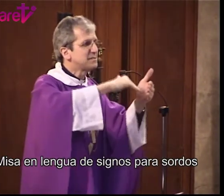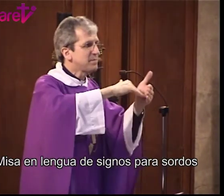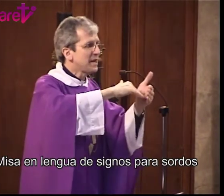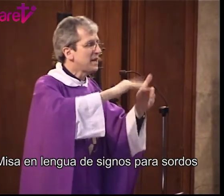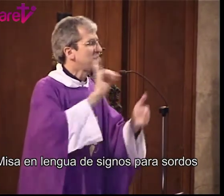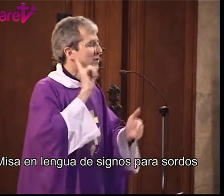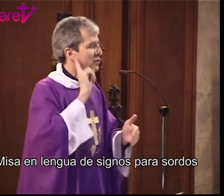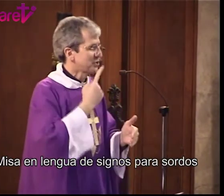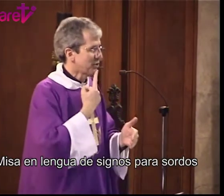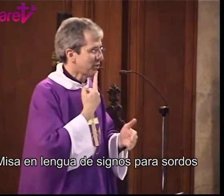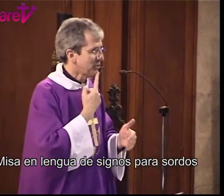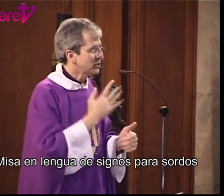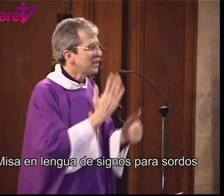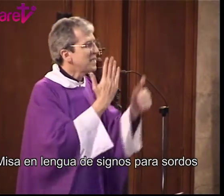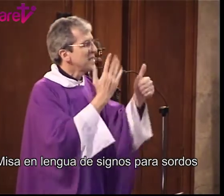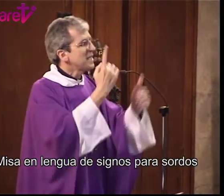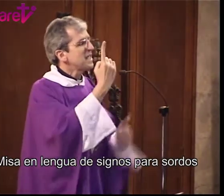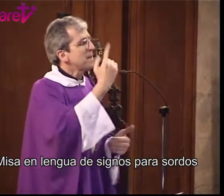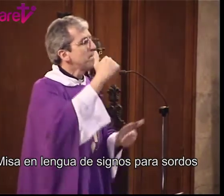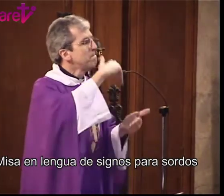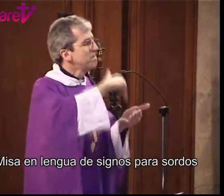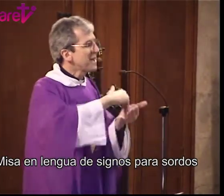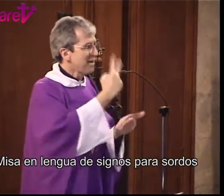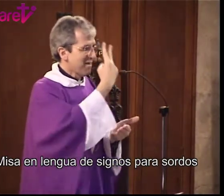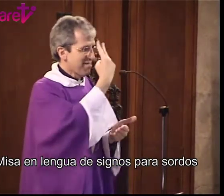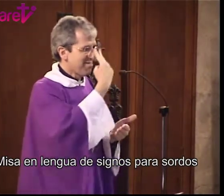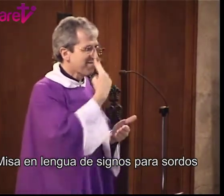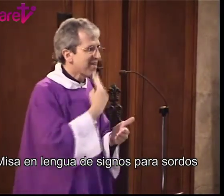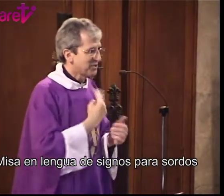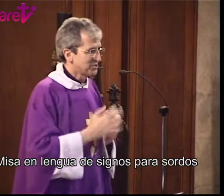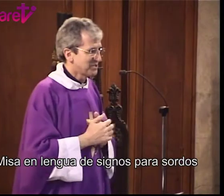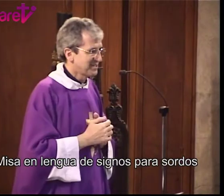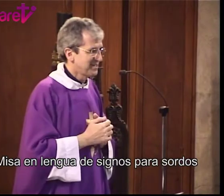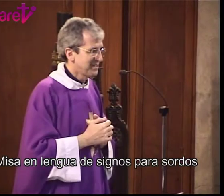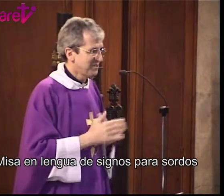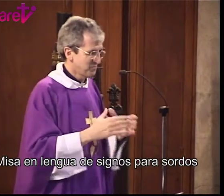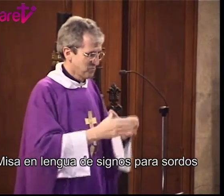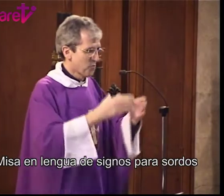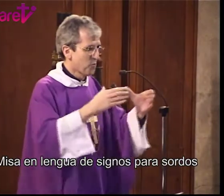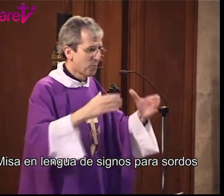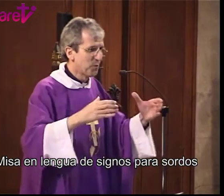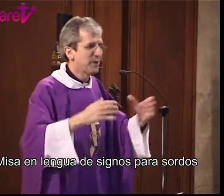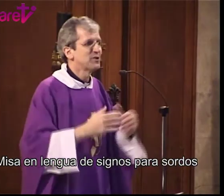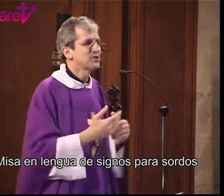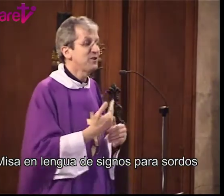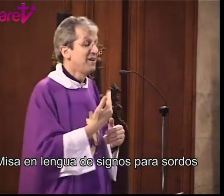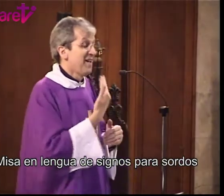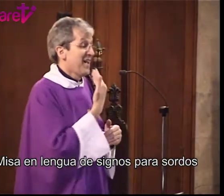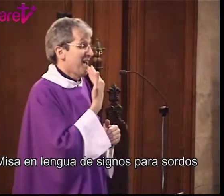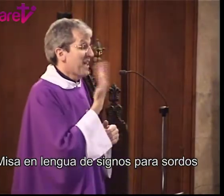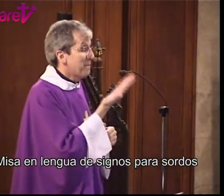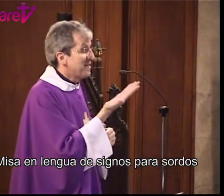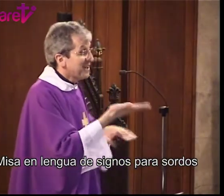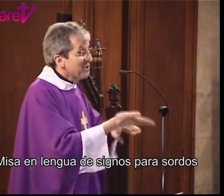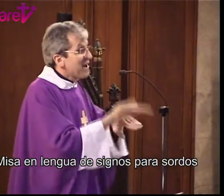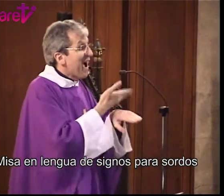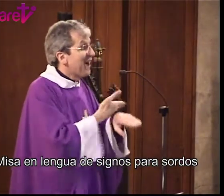6.000 sordos y 1.000 ciegos. Un grupo numeroso que pidieron antes